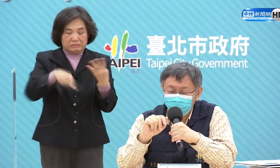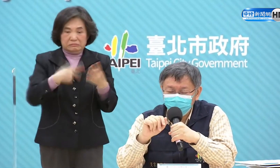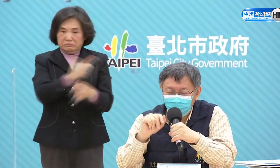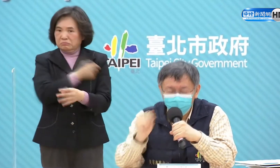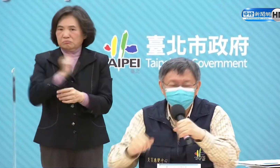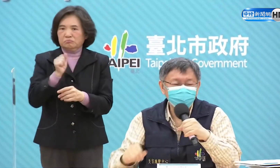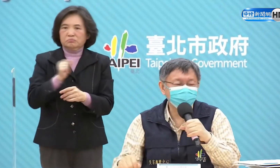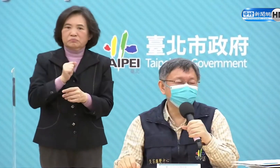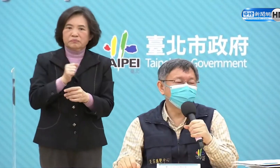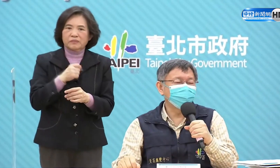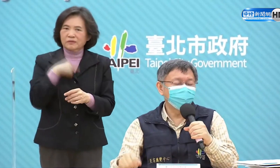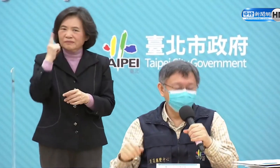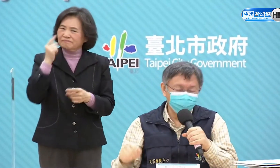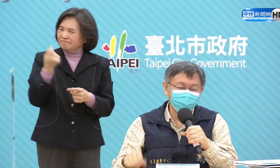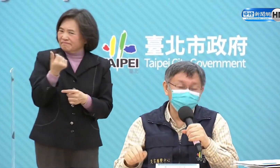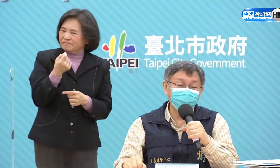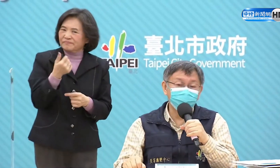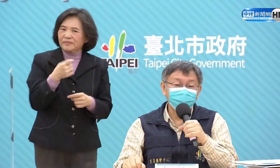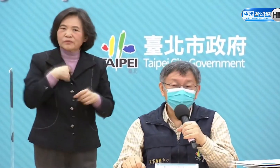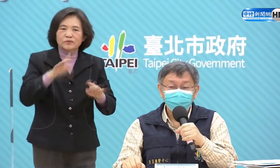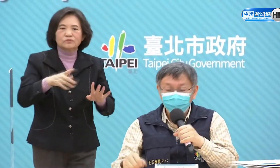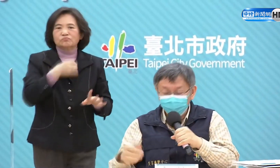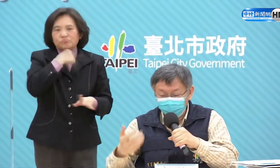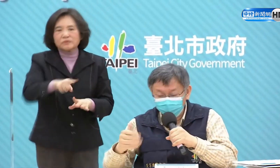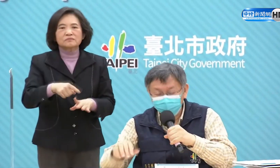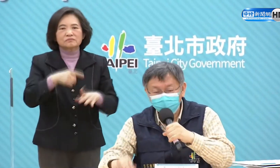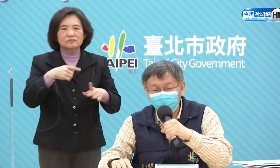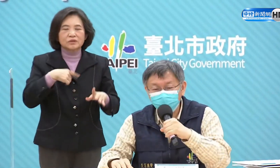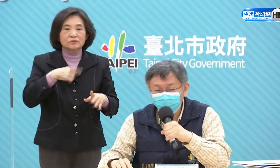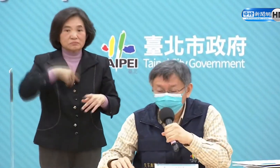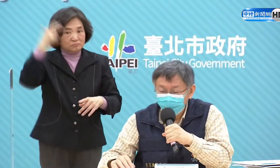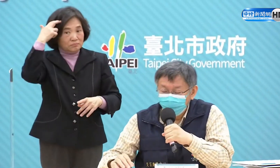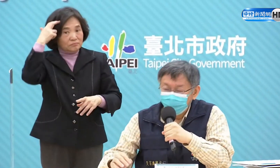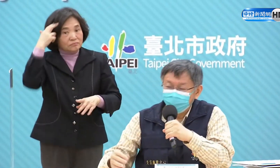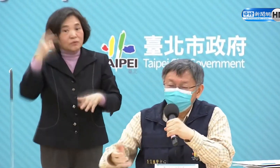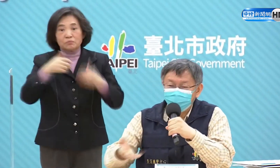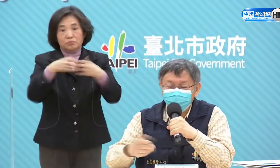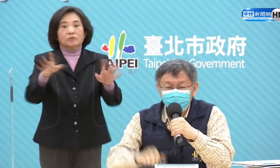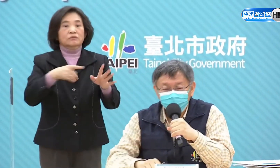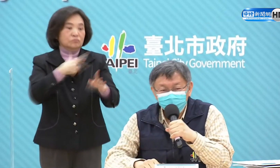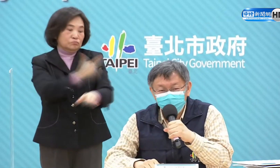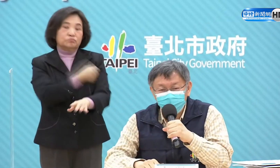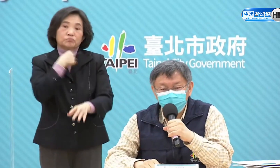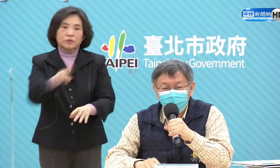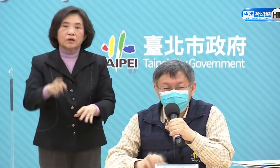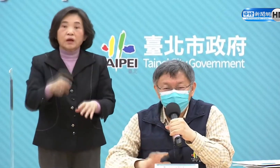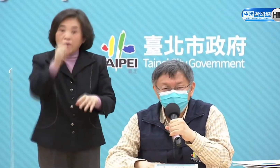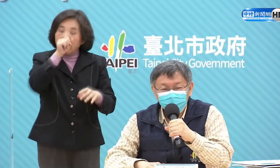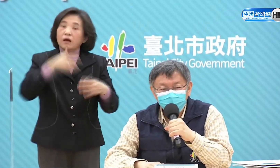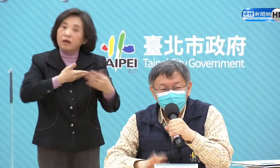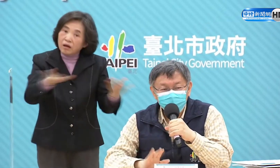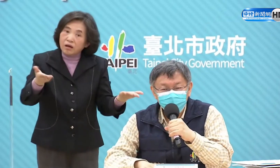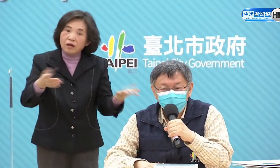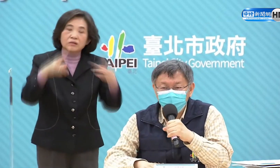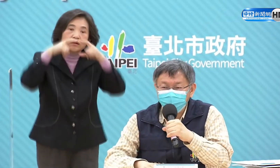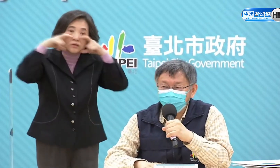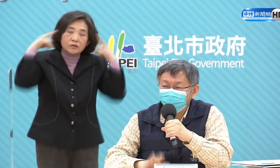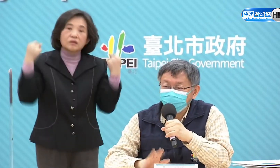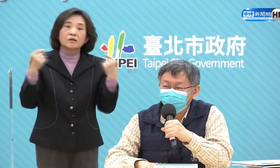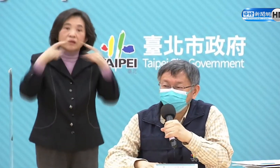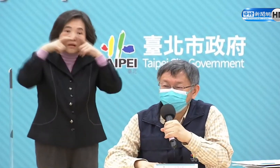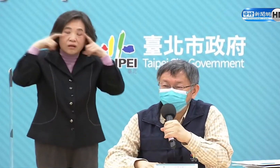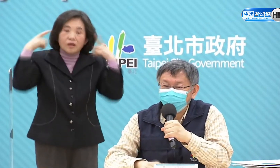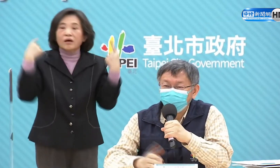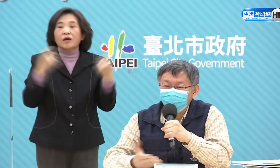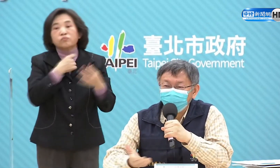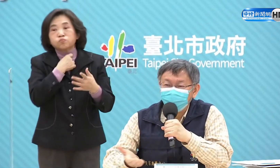原则上，那你说啊，我基于信仰的理由，我就是不要打，那也可以啊。那你就戴口罩打篮球啊，不然怎么